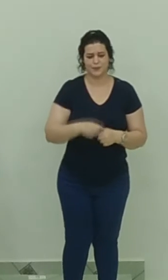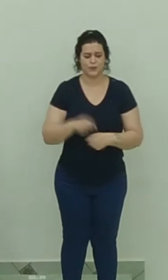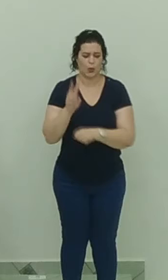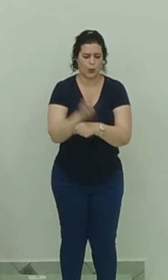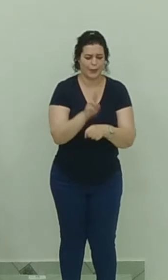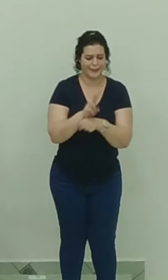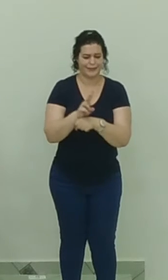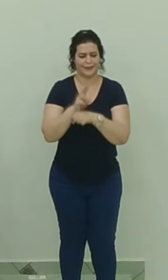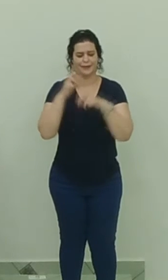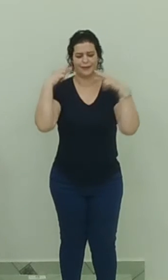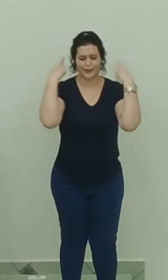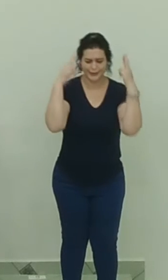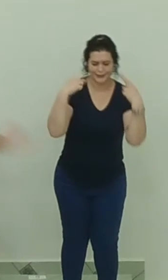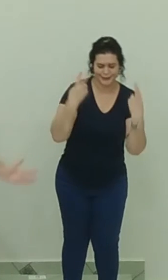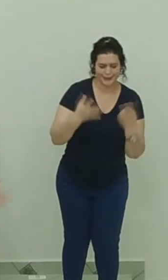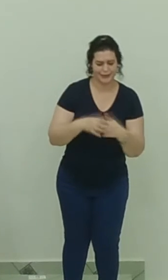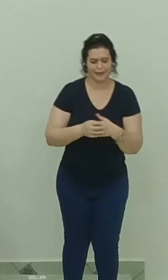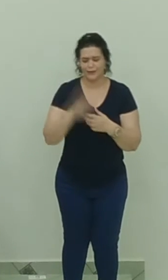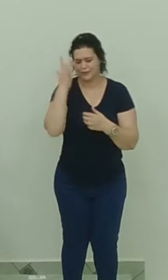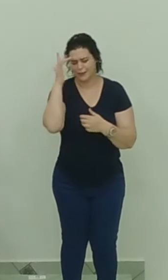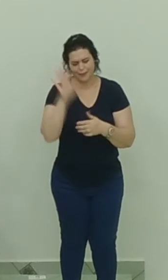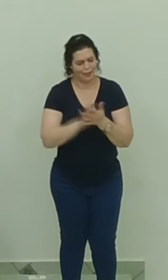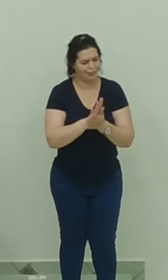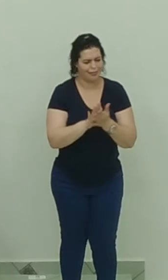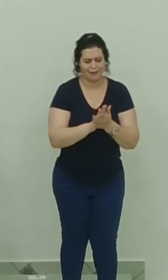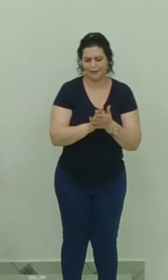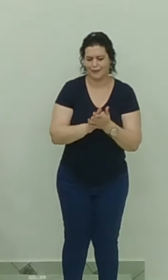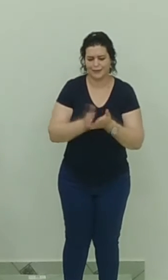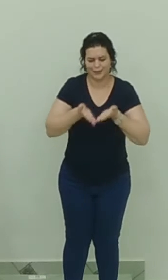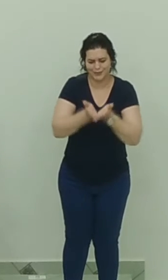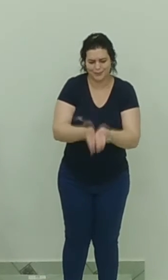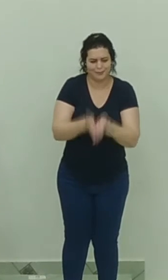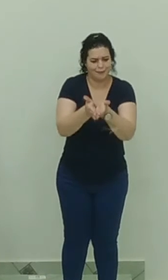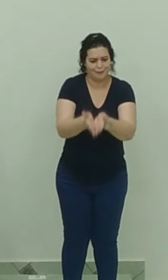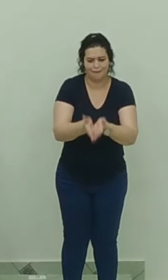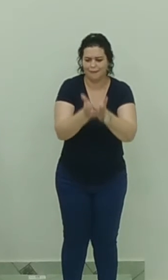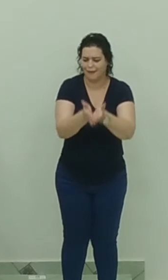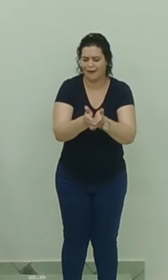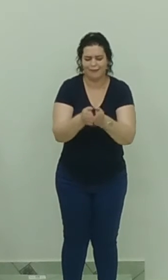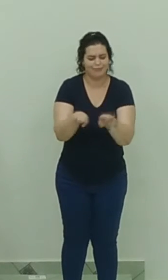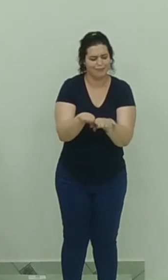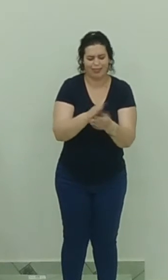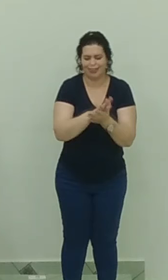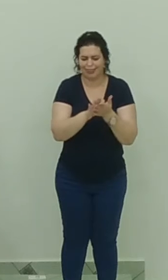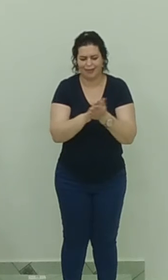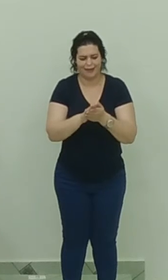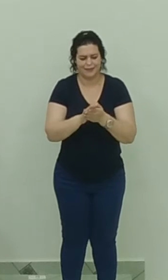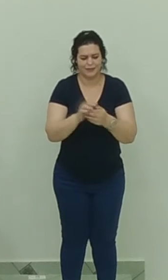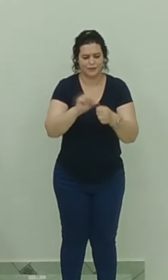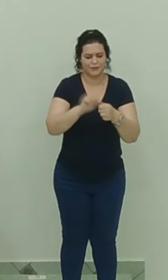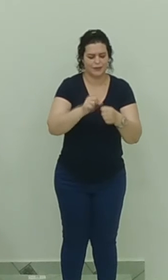que sabiam de construir pontes? Nada. O que você pode fazer, você vai